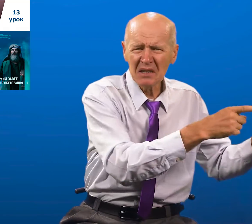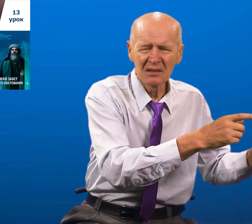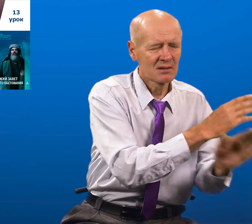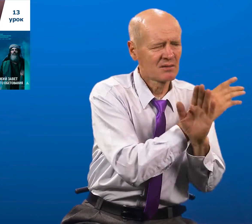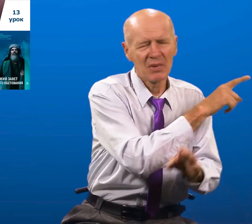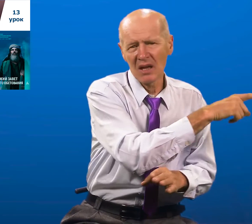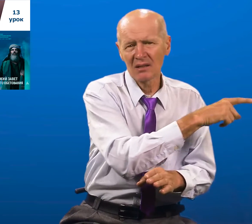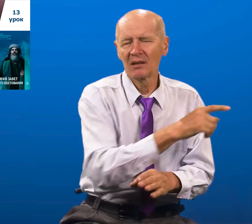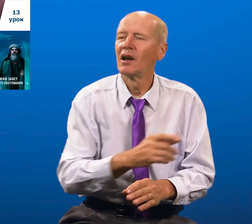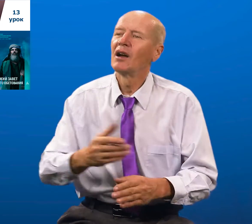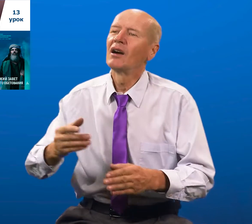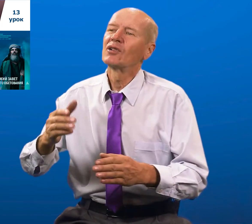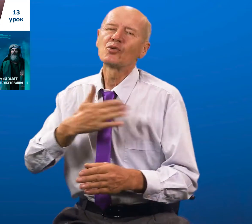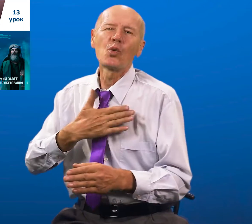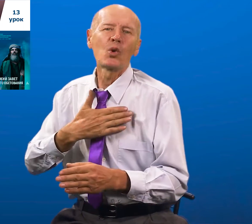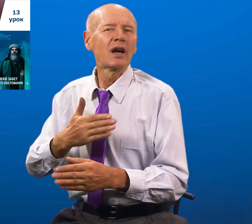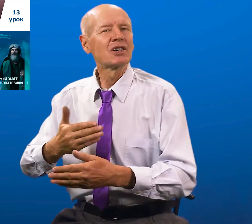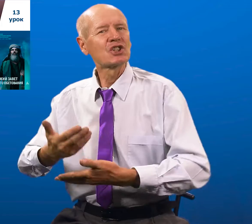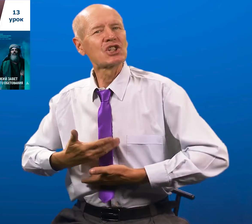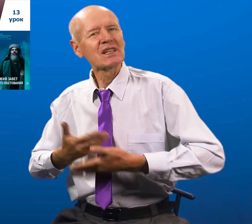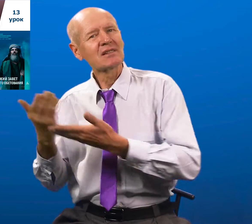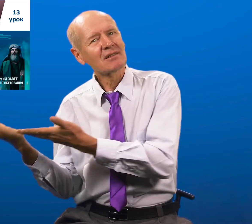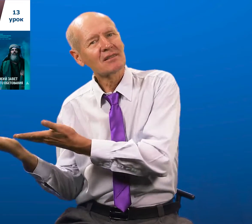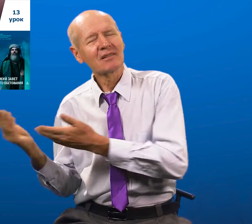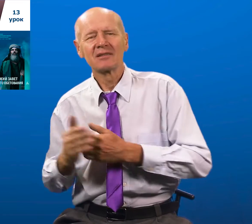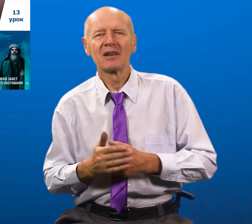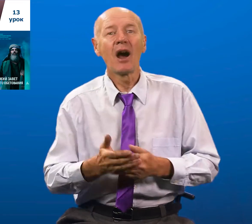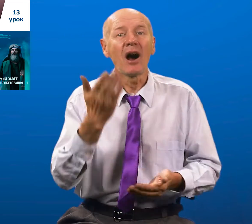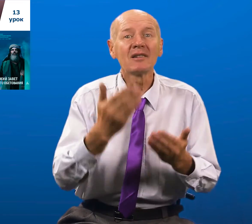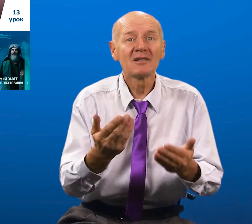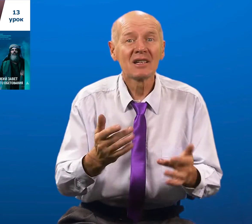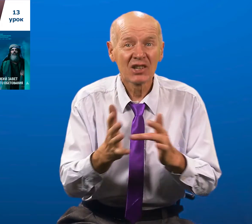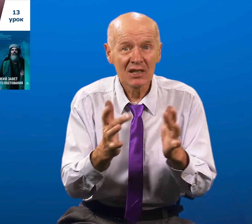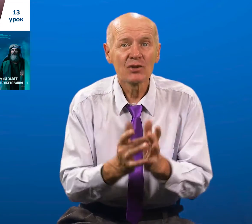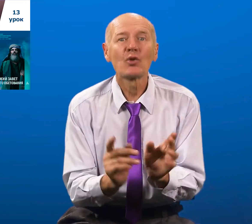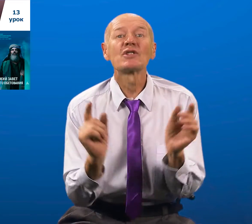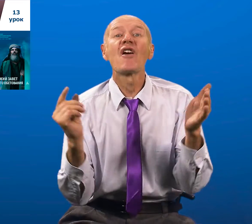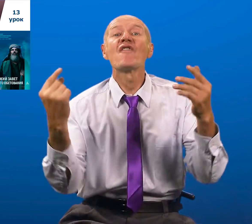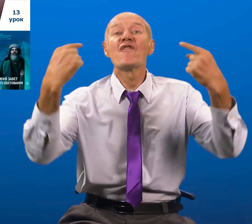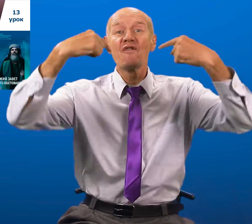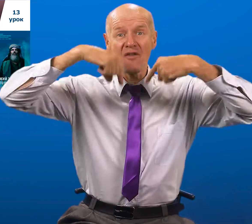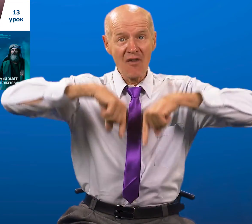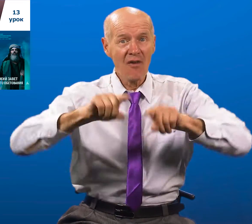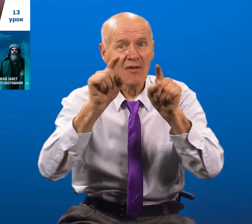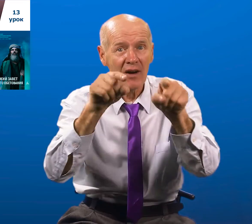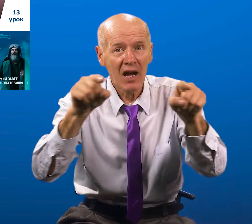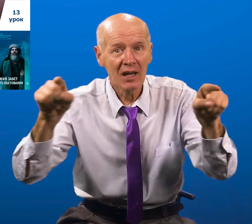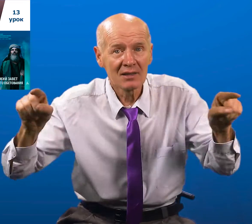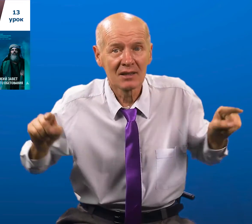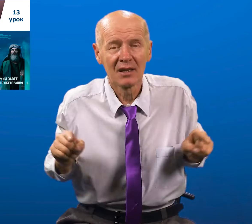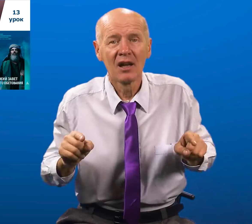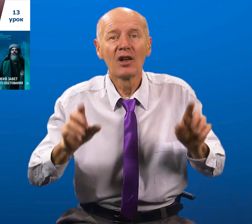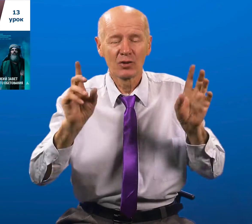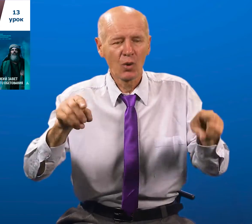мир». И здесь же чуть ниже он говорит: «А если Христос в вас, то тело мертво для